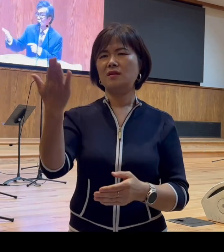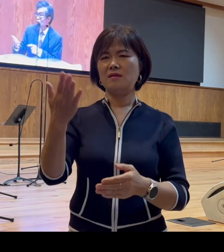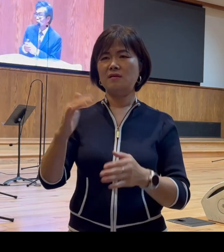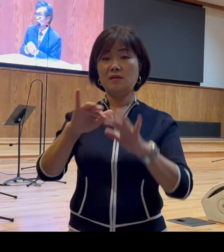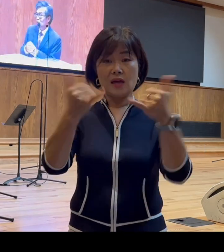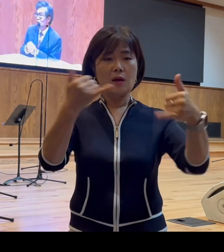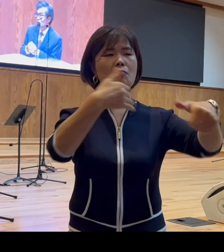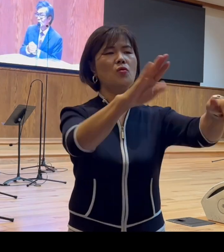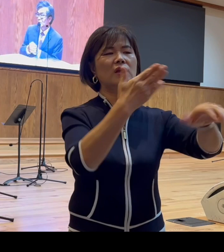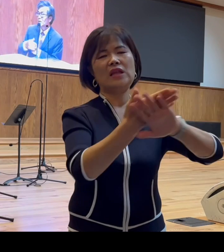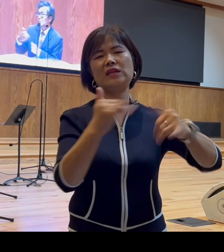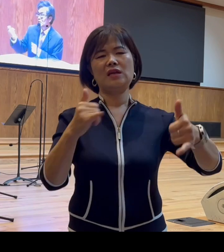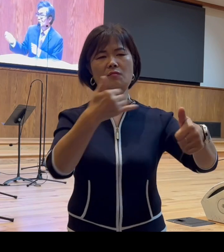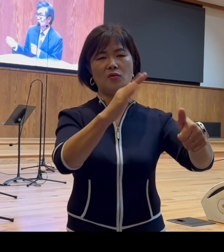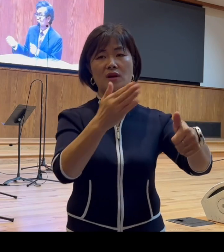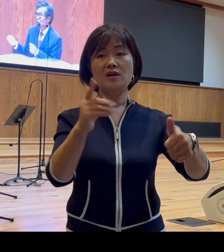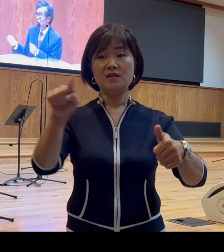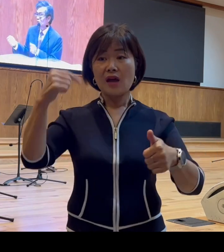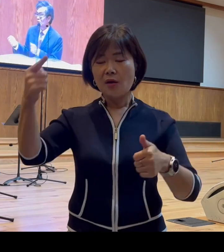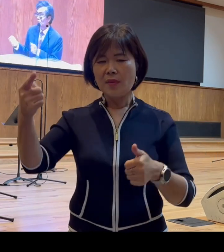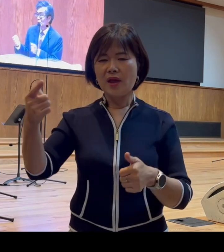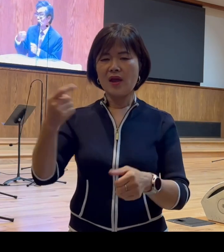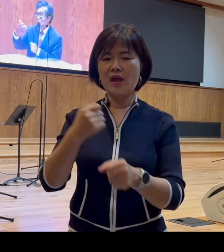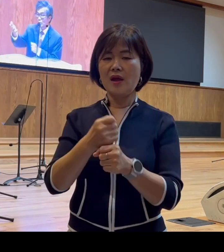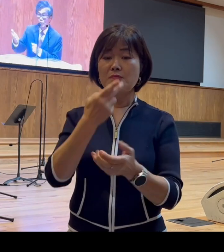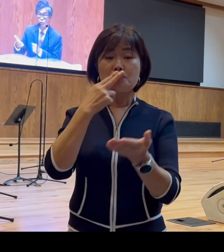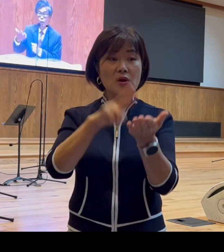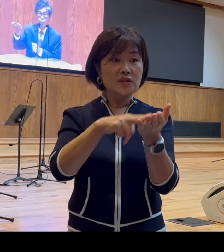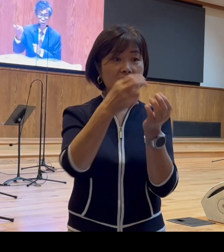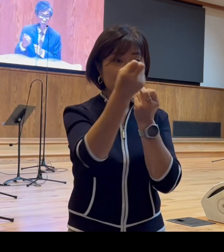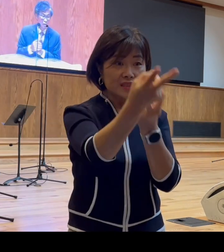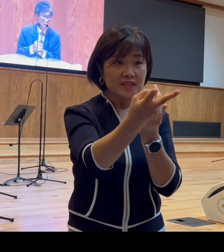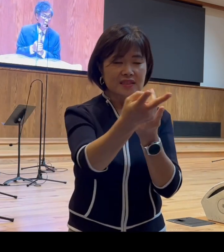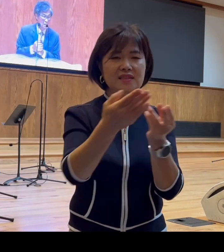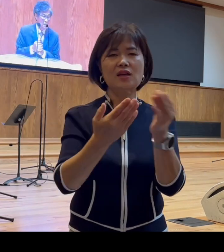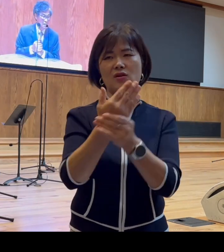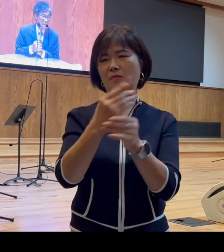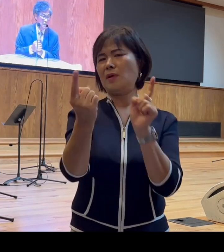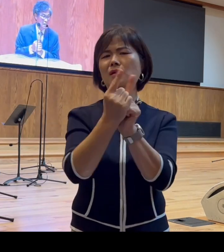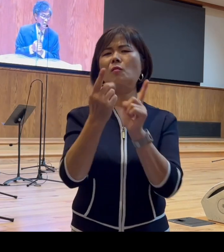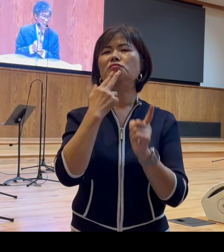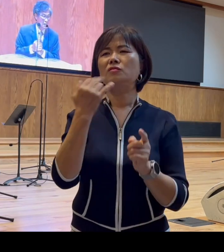사람을 보냈죠. 그 다음에는요 편지를 보냈죠. 전보를 치거나.